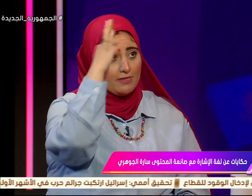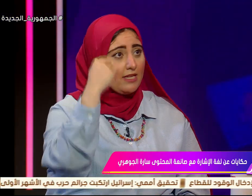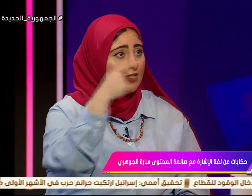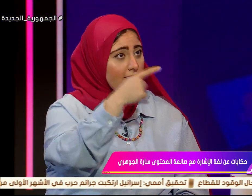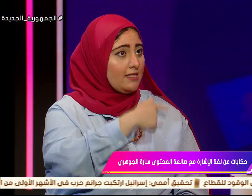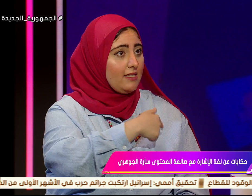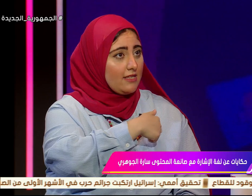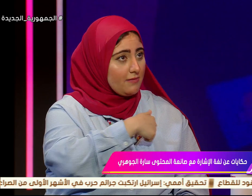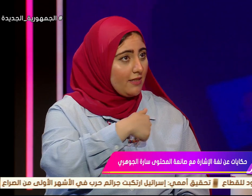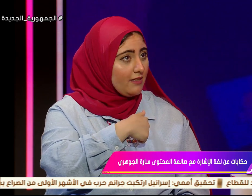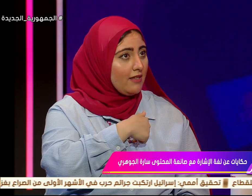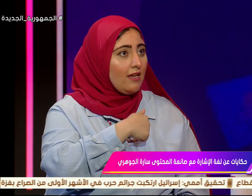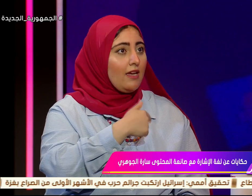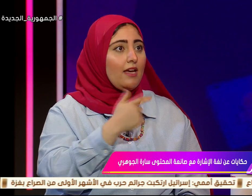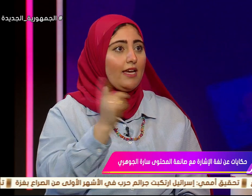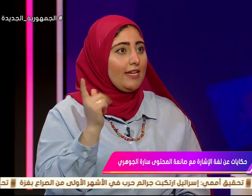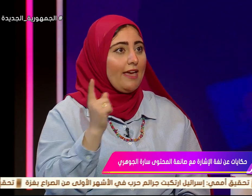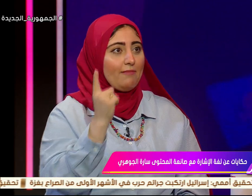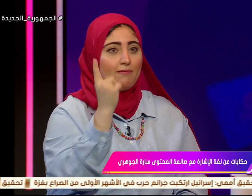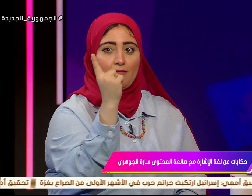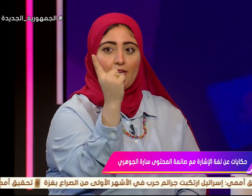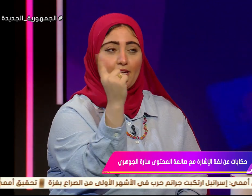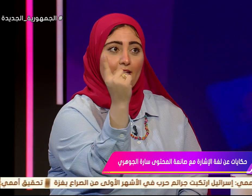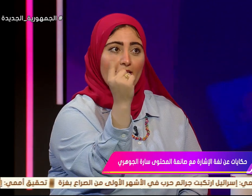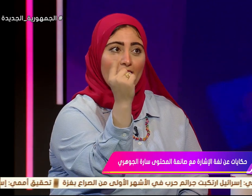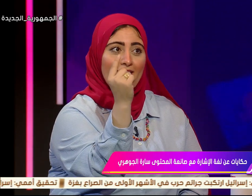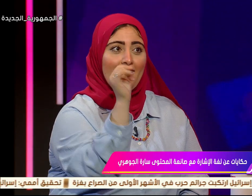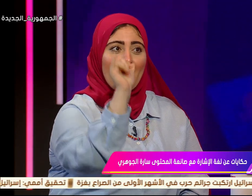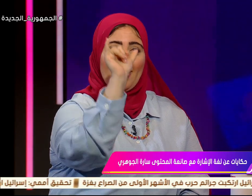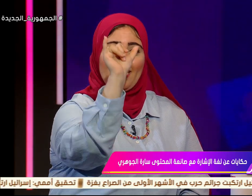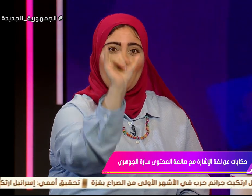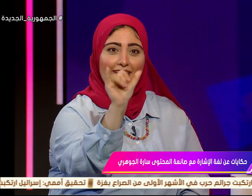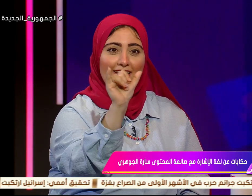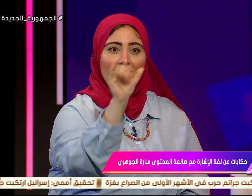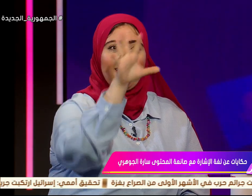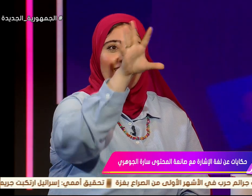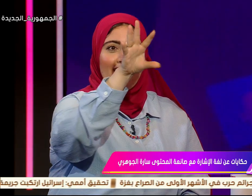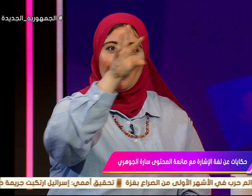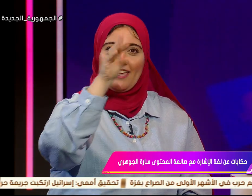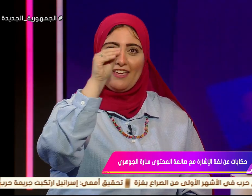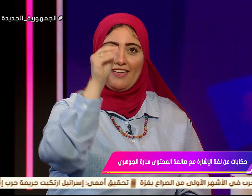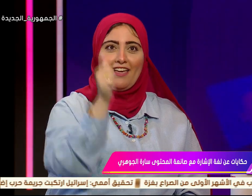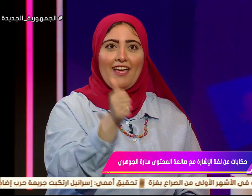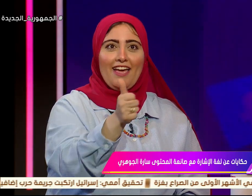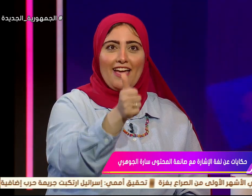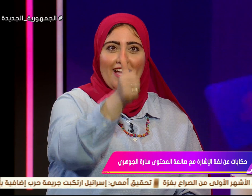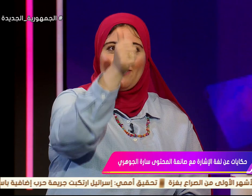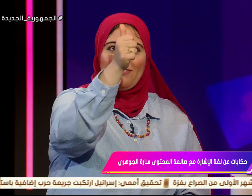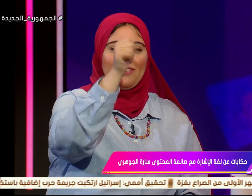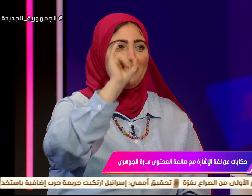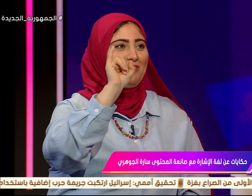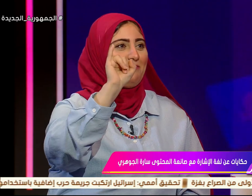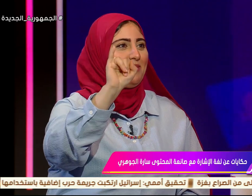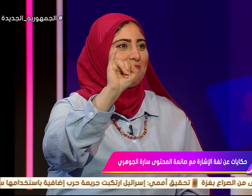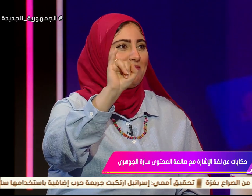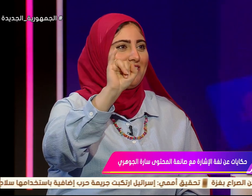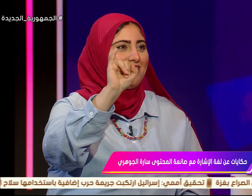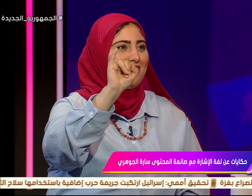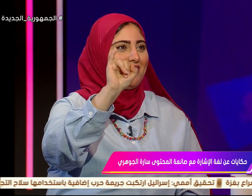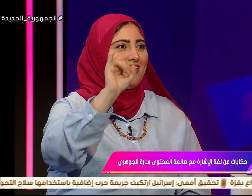مثلا أنت اسمك ريهام. ريهام ري ي هي ألف ميم. أوكي.